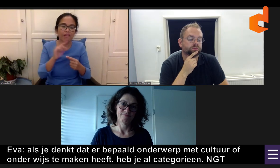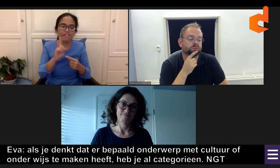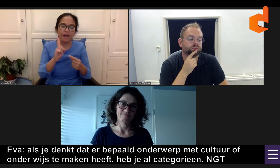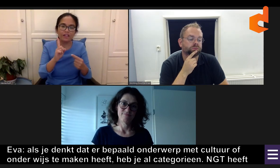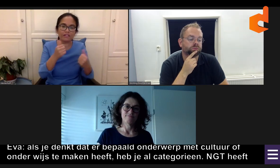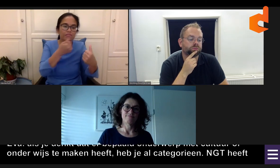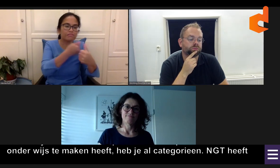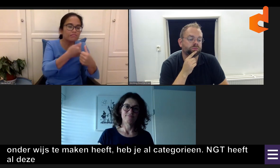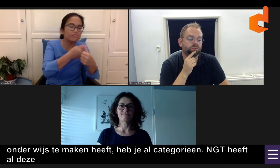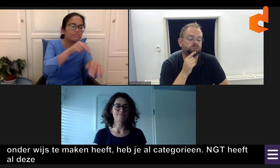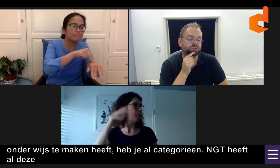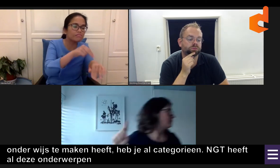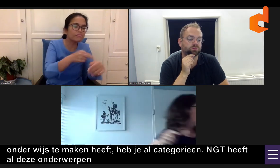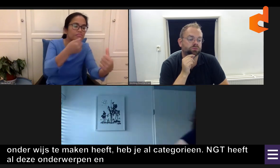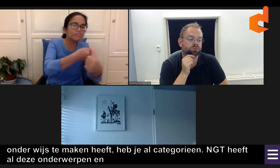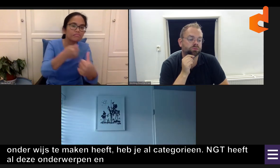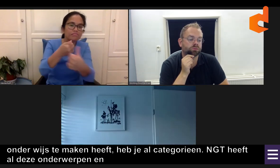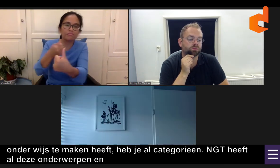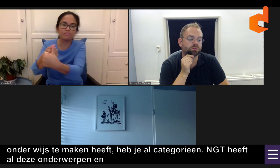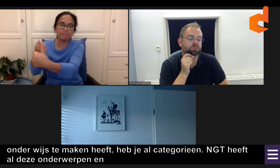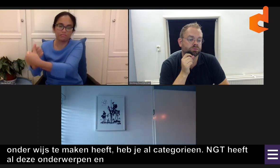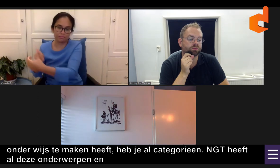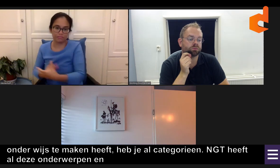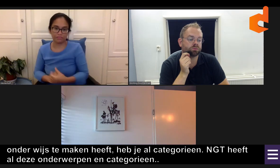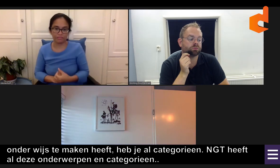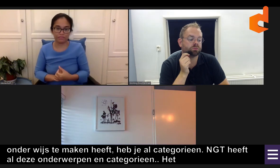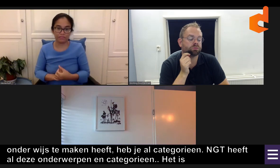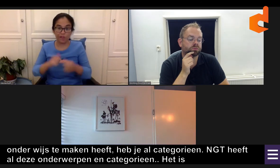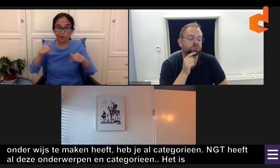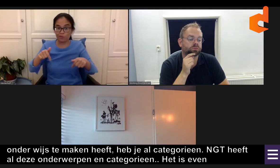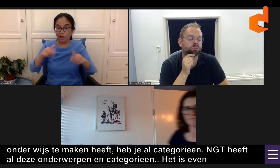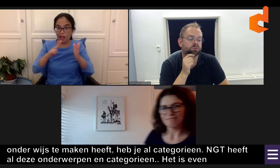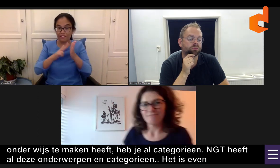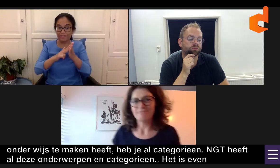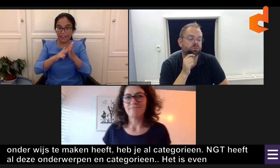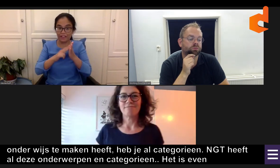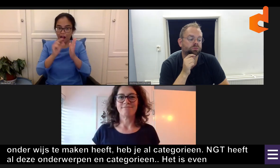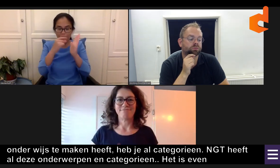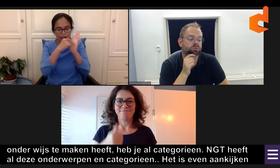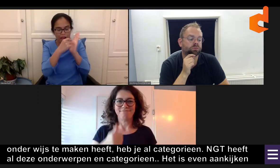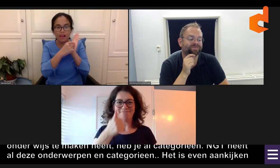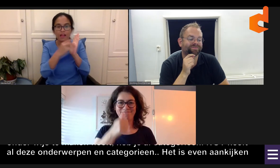er doorkomt, is het natuurlijk even aankijken waar bepaalde aanpassingen nodig zijn.